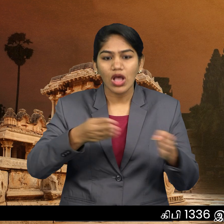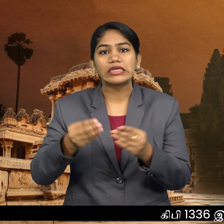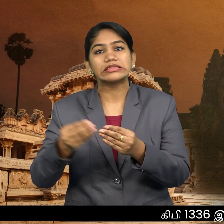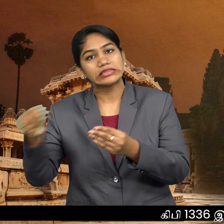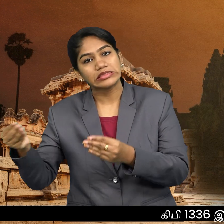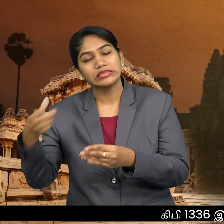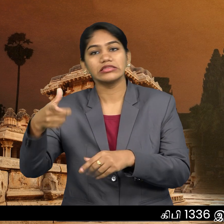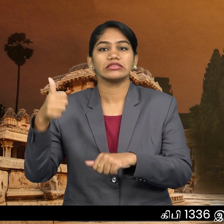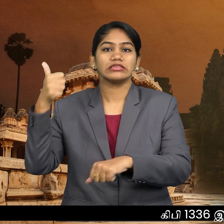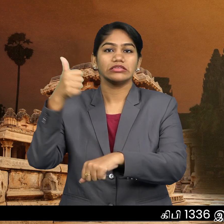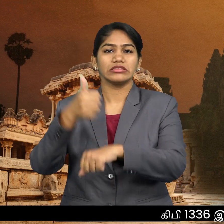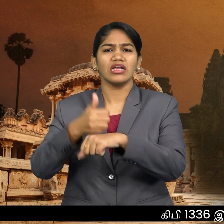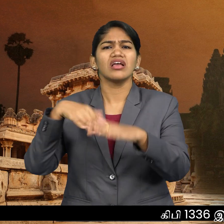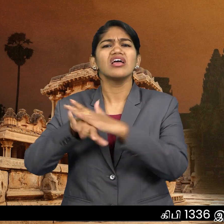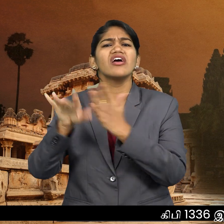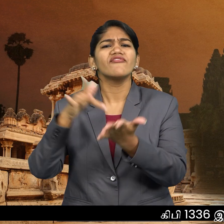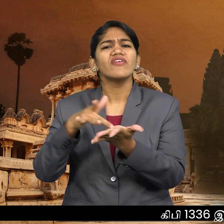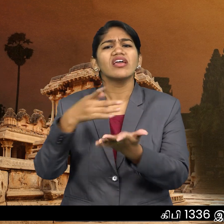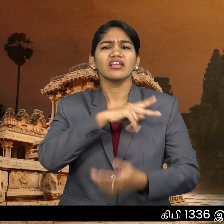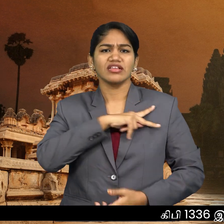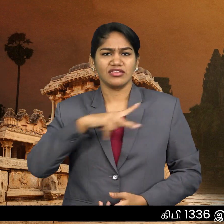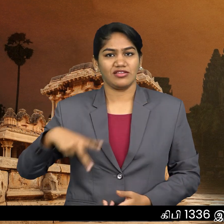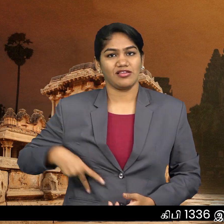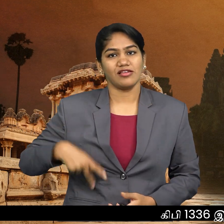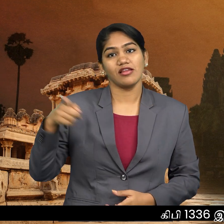1336 நிறுவப்பட்ட